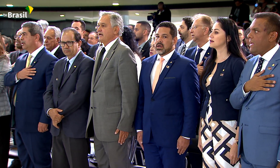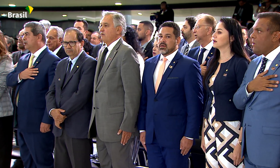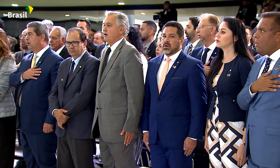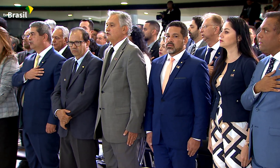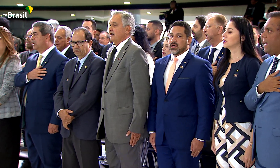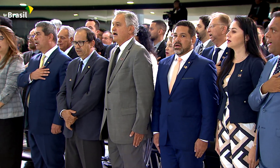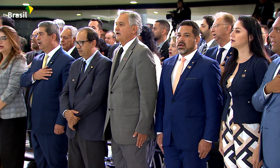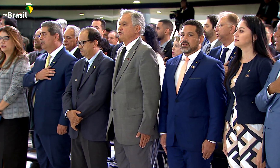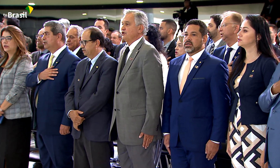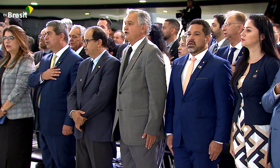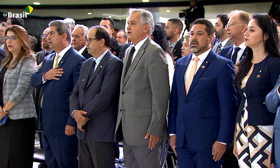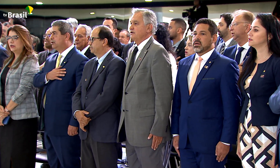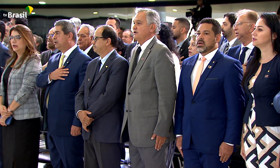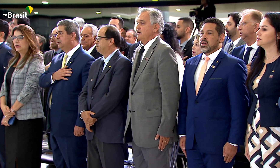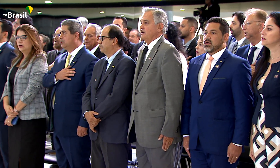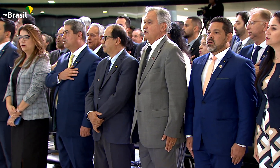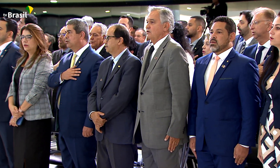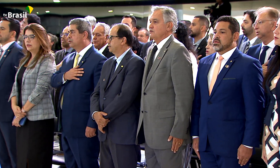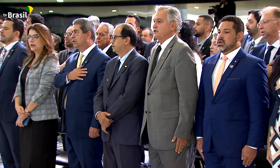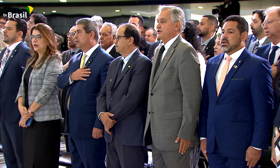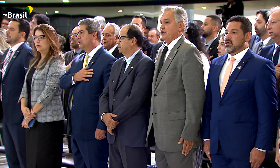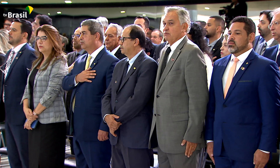então é